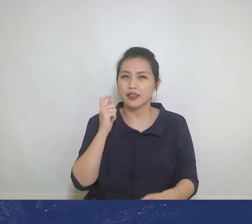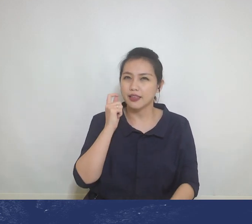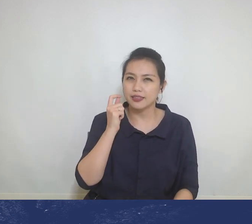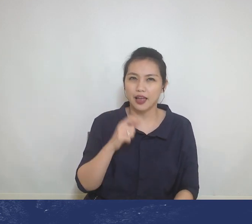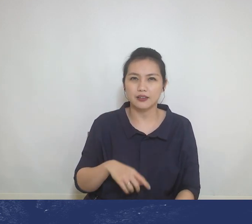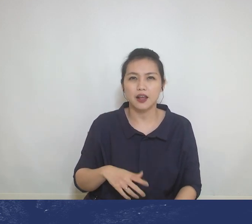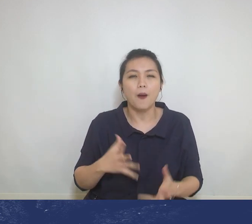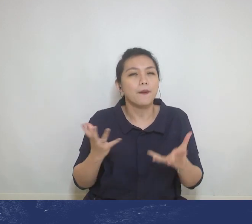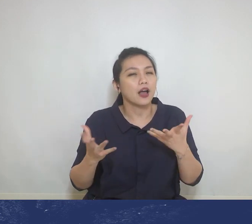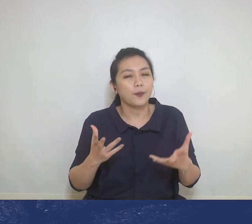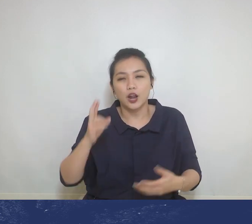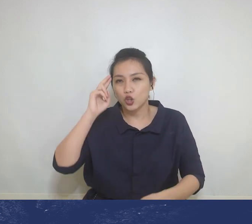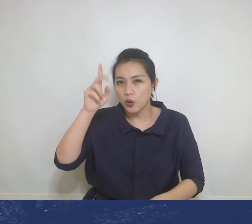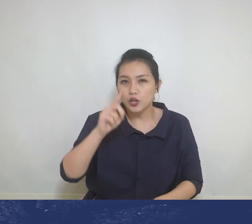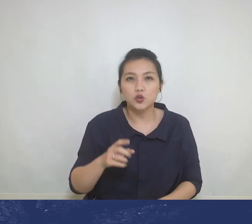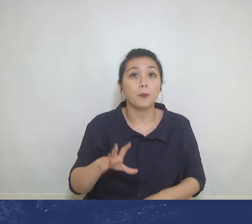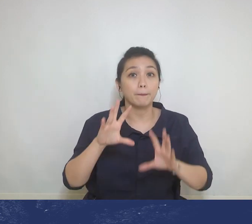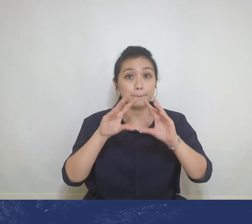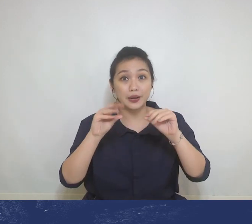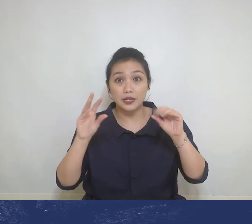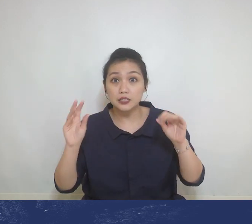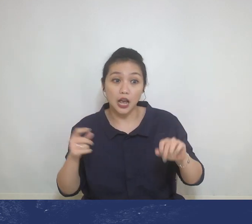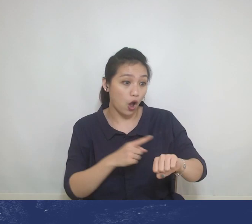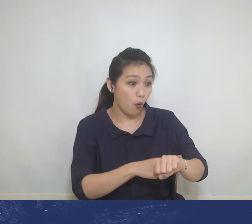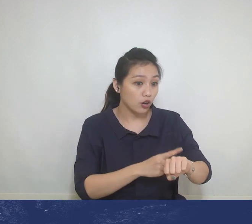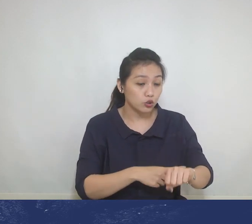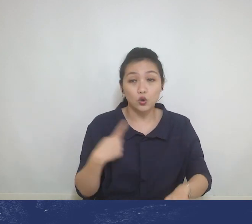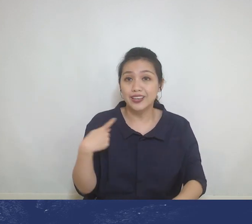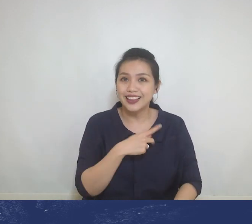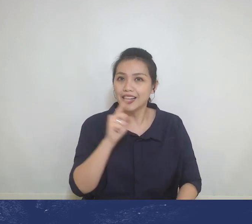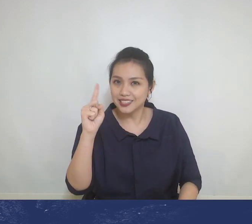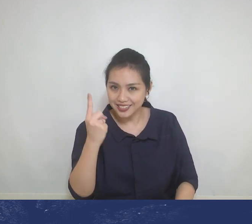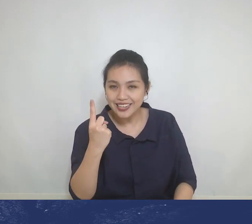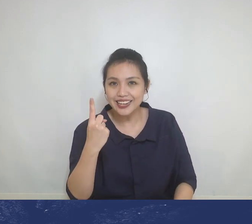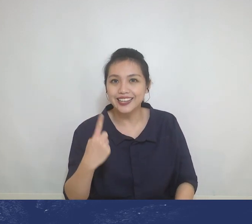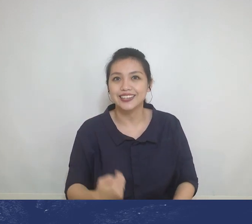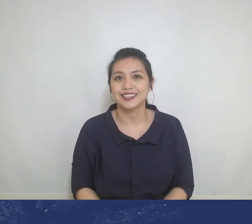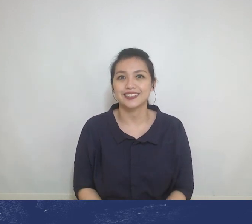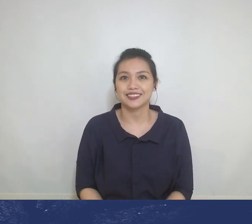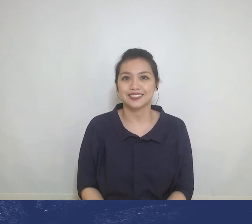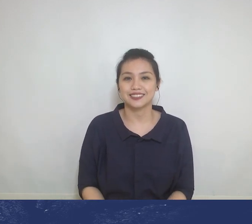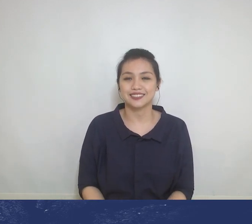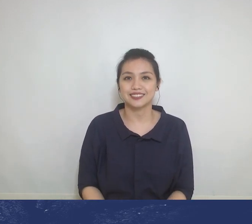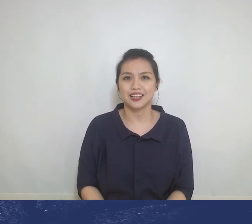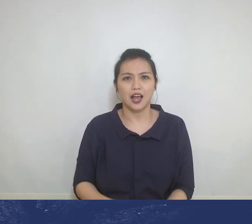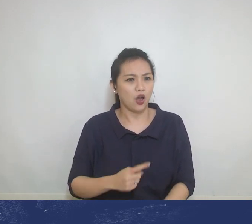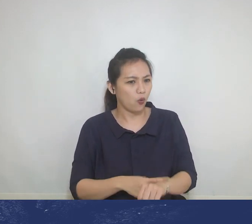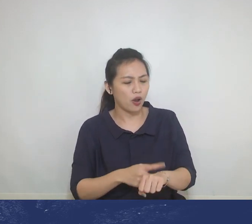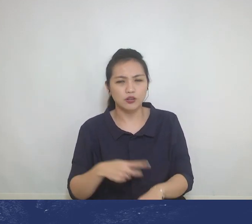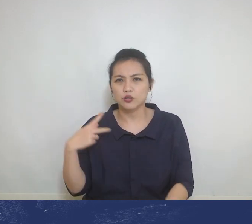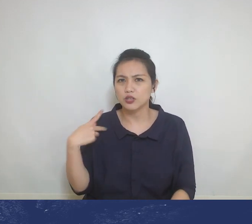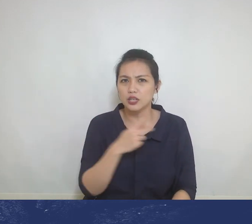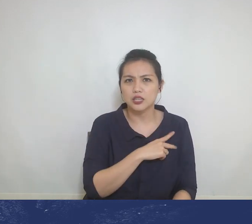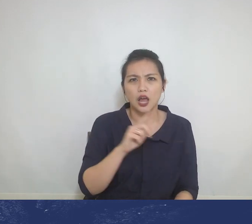itu akan bekerja ketika kita itu sendiri. Tuhan itu bekerja paling baik itu adalah ketika kita sendiri.